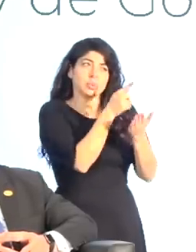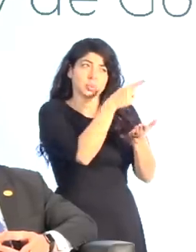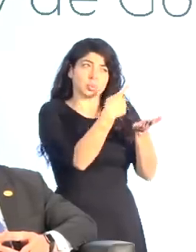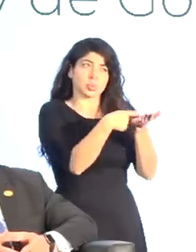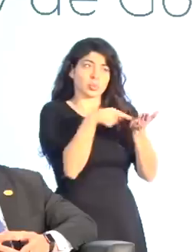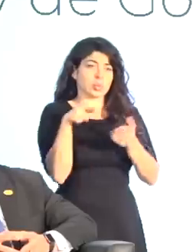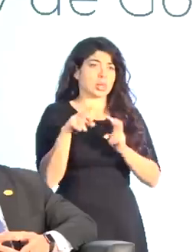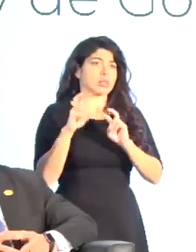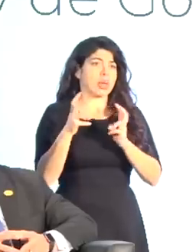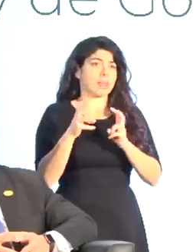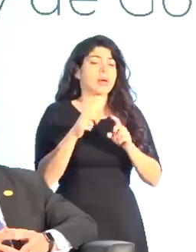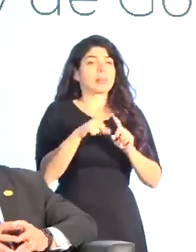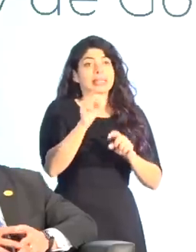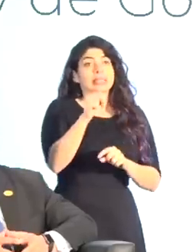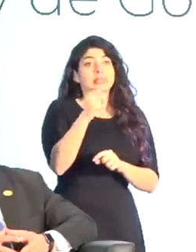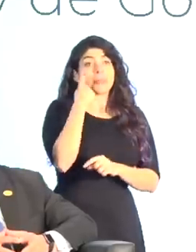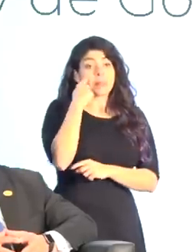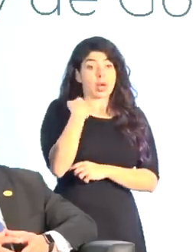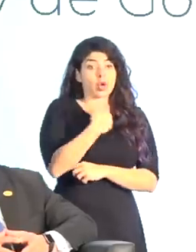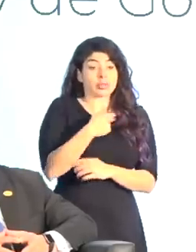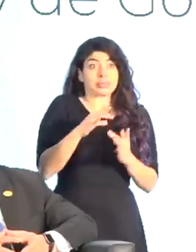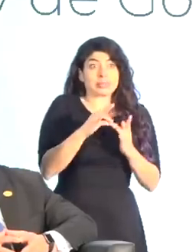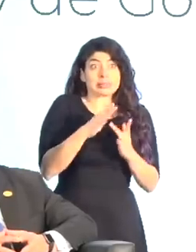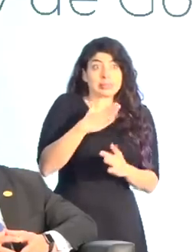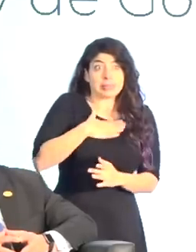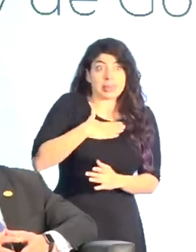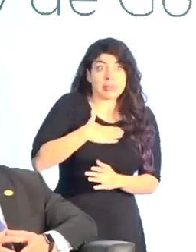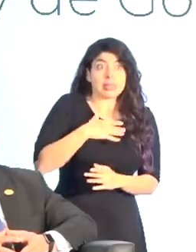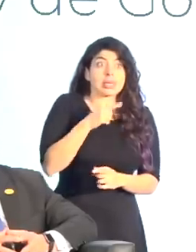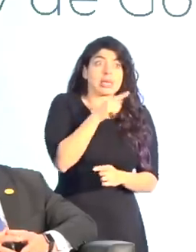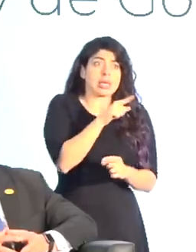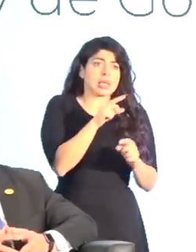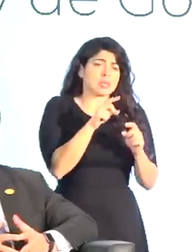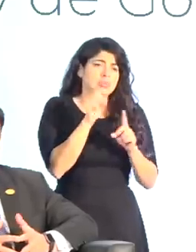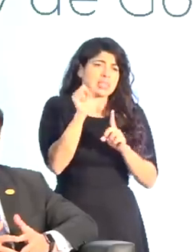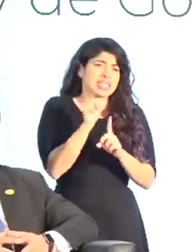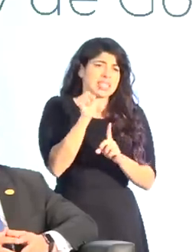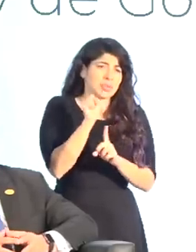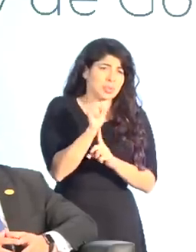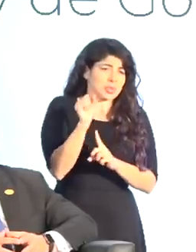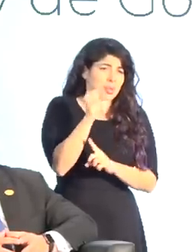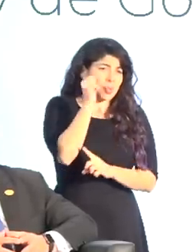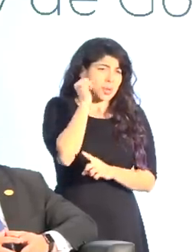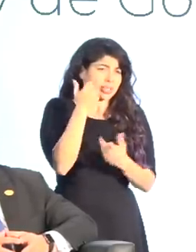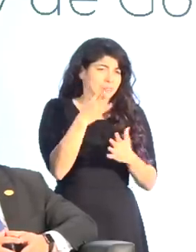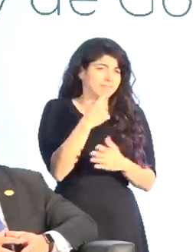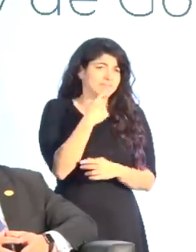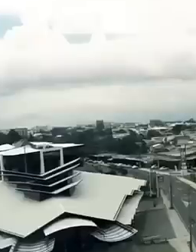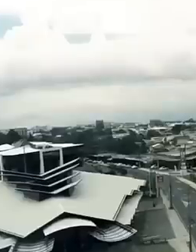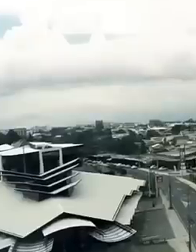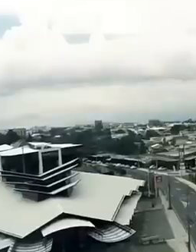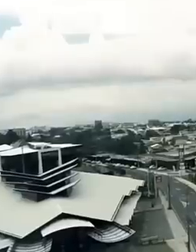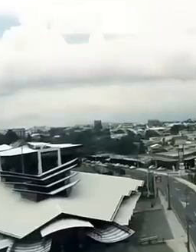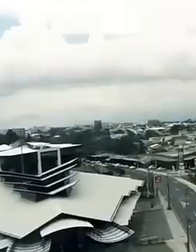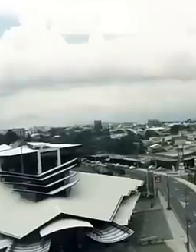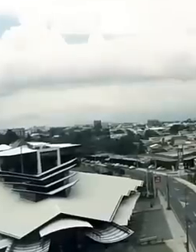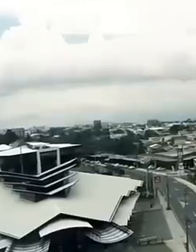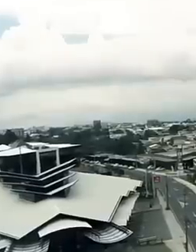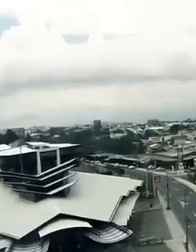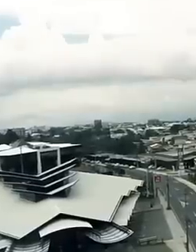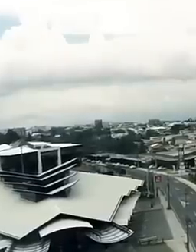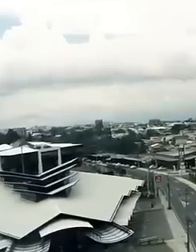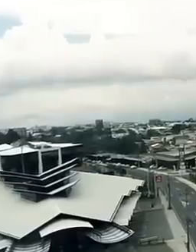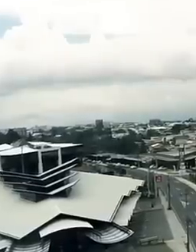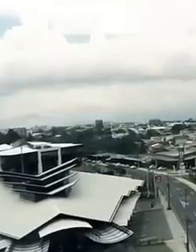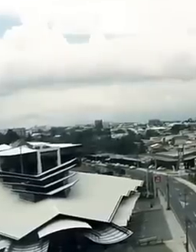temática. Y sí, para nosotros, para mí particularmente es una situación como la califique ayer y además es preocupante. Las declaraciones